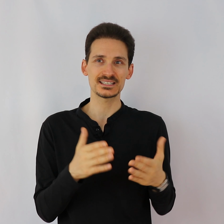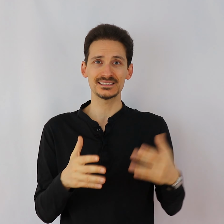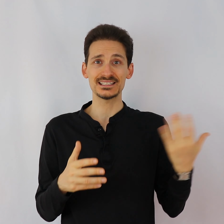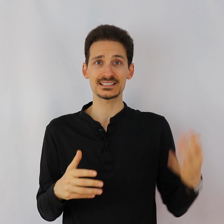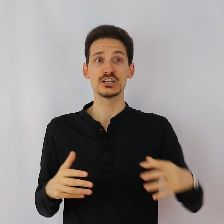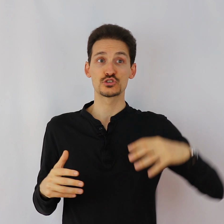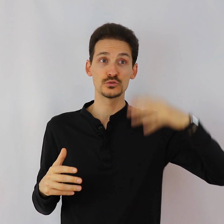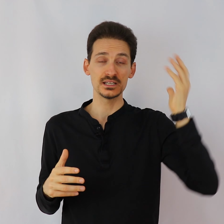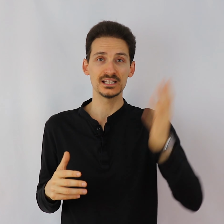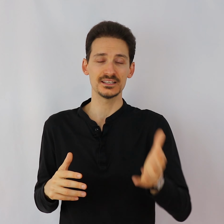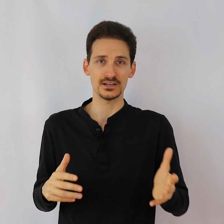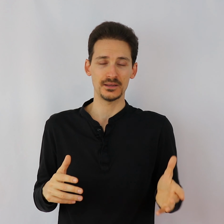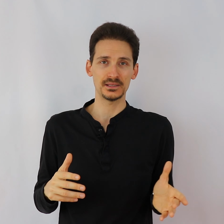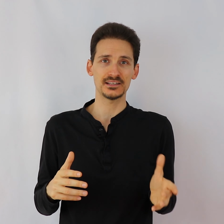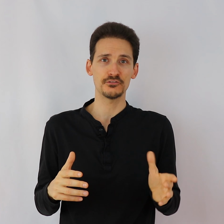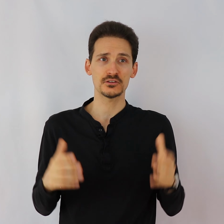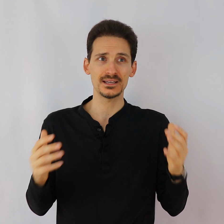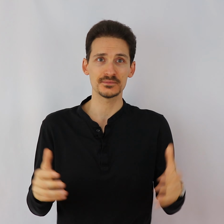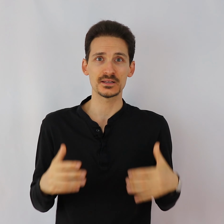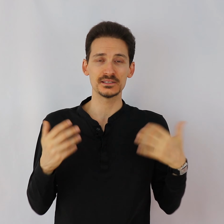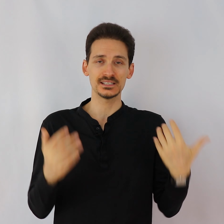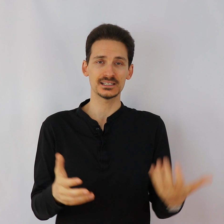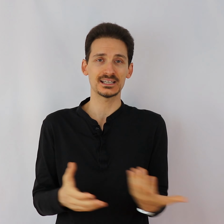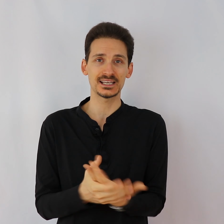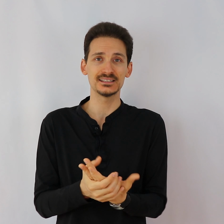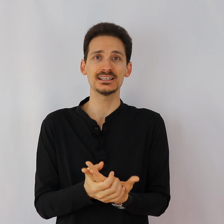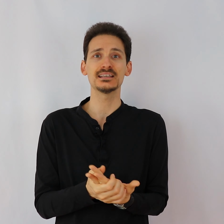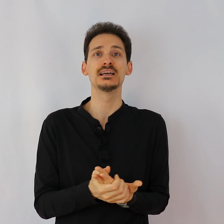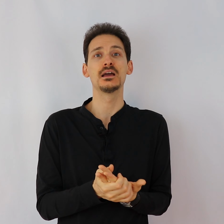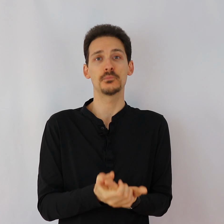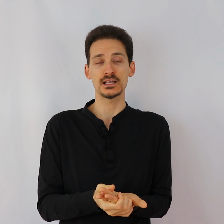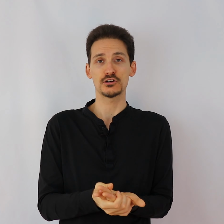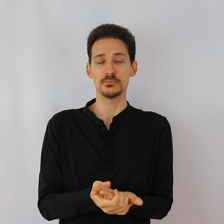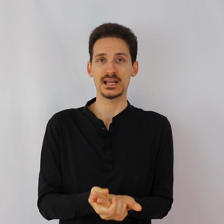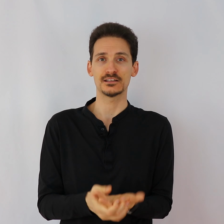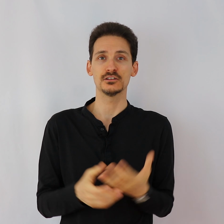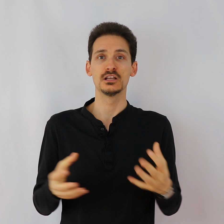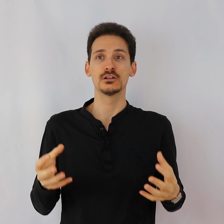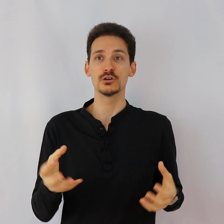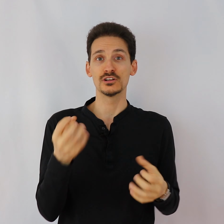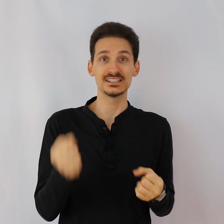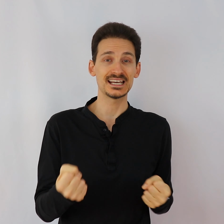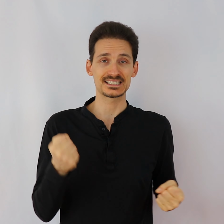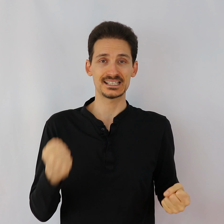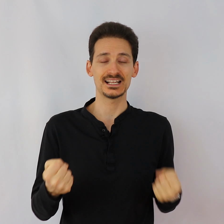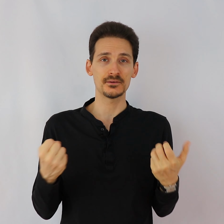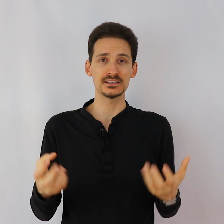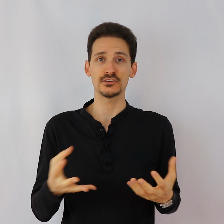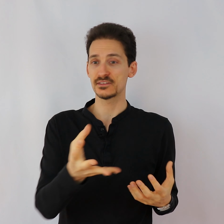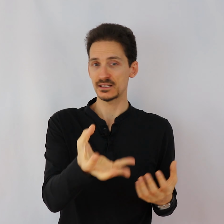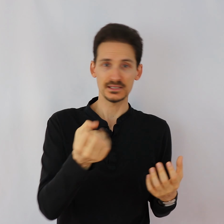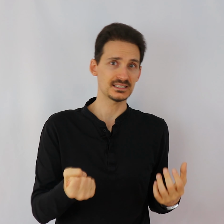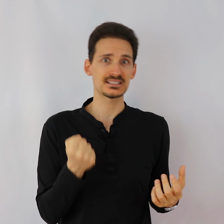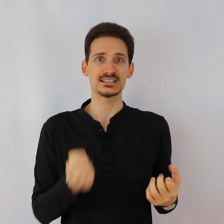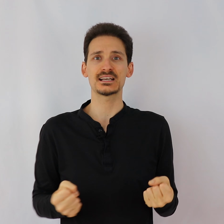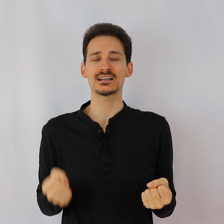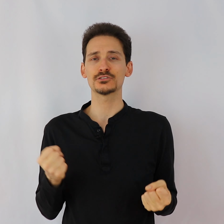antes subir el libro a la plataforma y permitir que gente pueda comprarlo luego el día que sale a la venta oficialmente se descarga